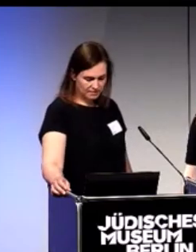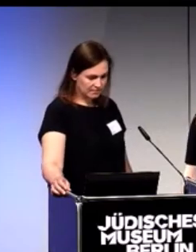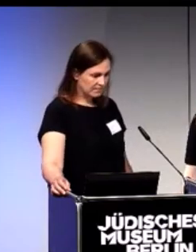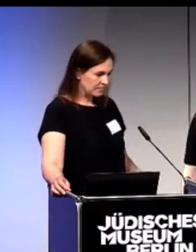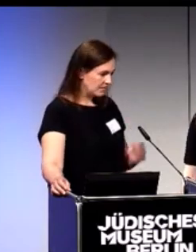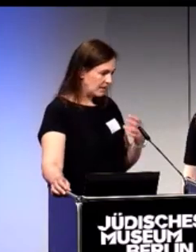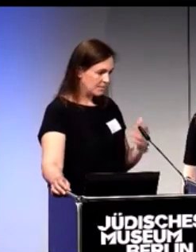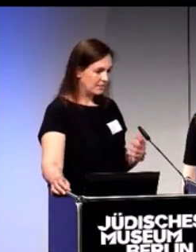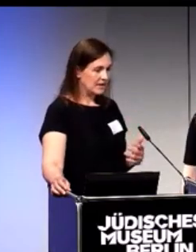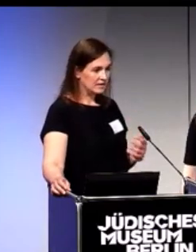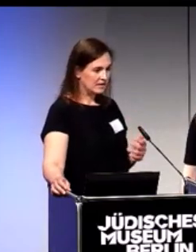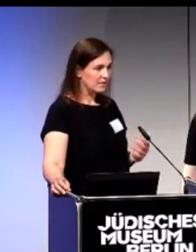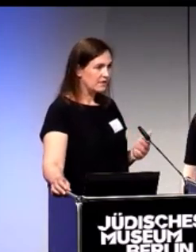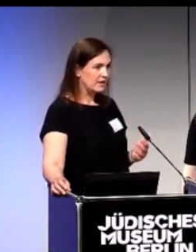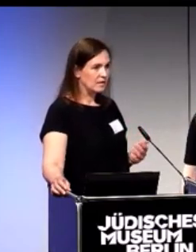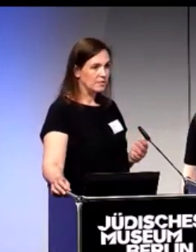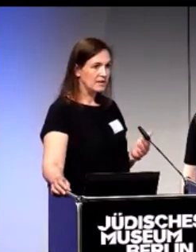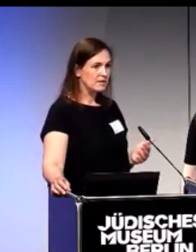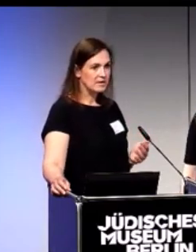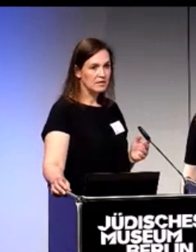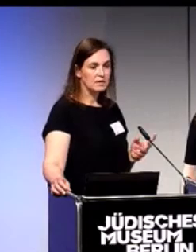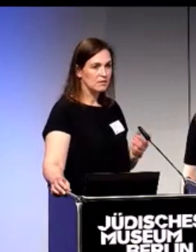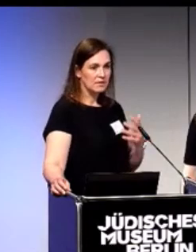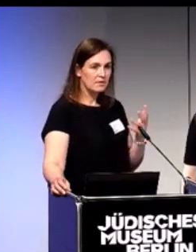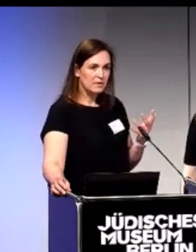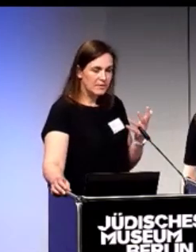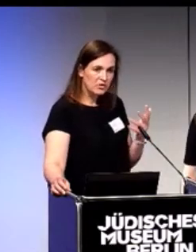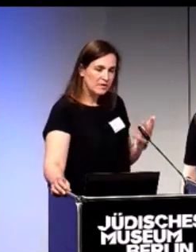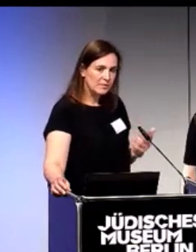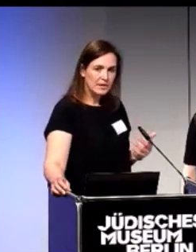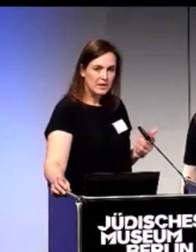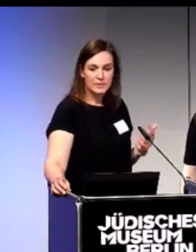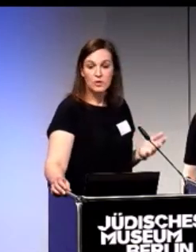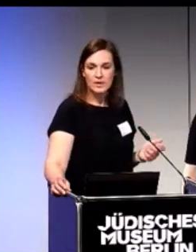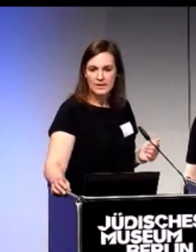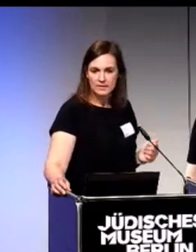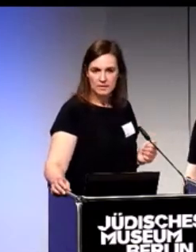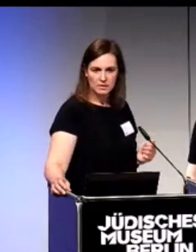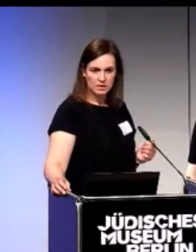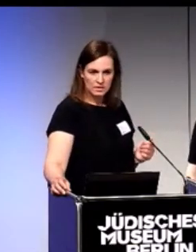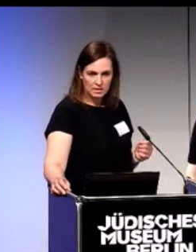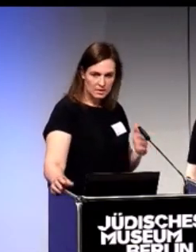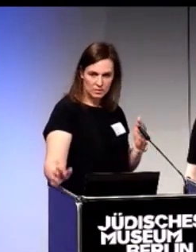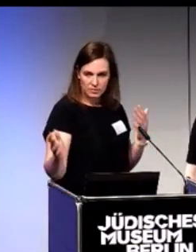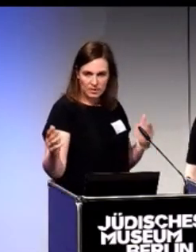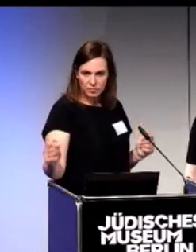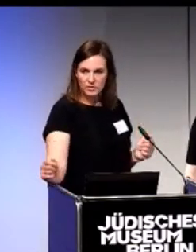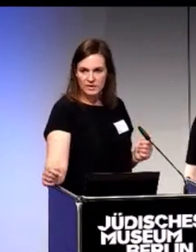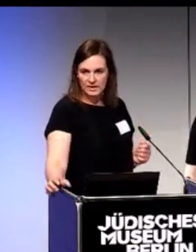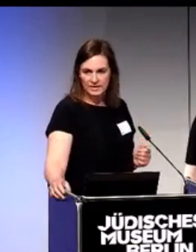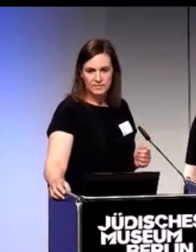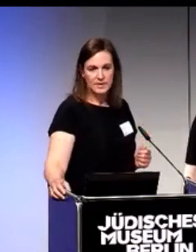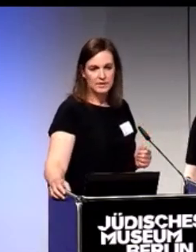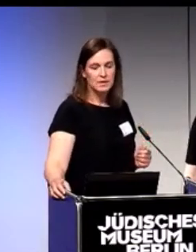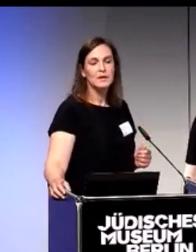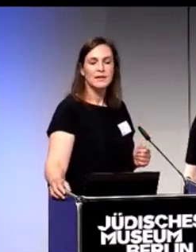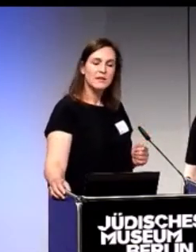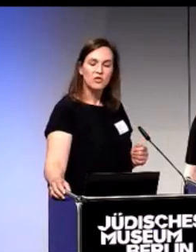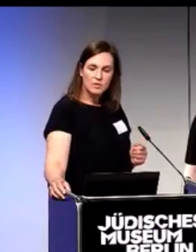haben gemerkt, ganz viele Argumente sagen, ganz viele Menschen sagen immer, ja, aber die können ja lesen. Also warum müssen wir DGS machen? Ja, das